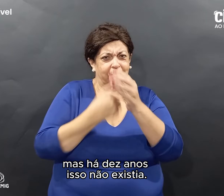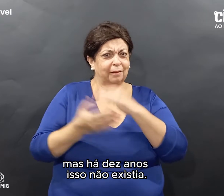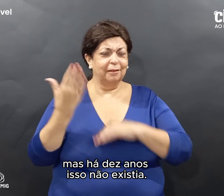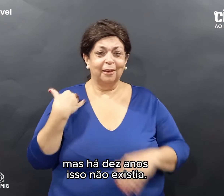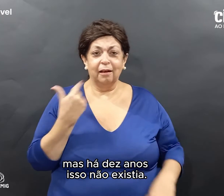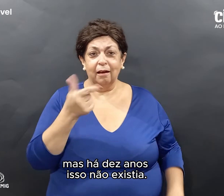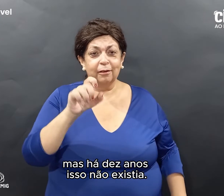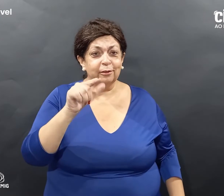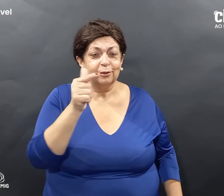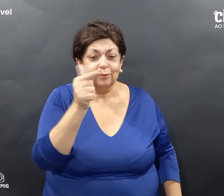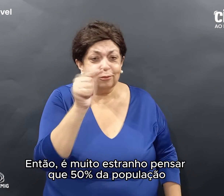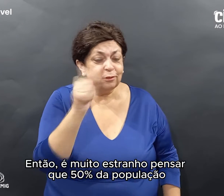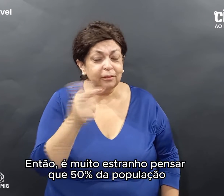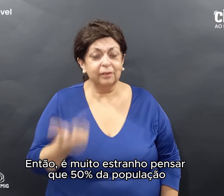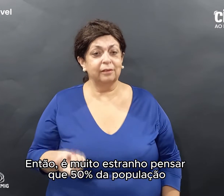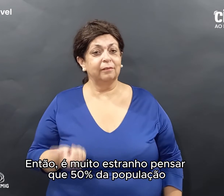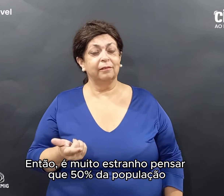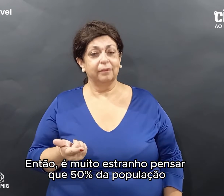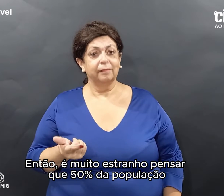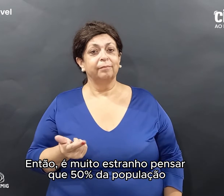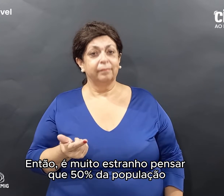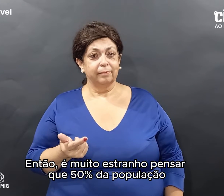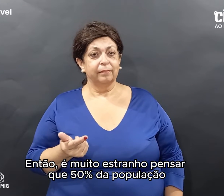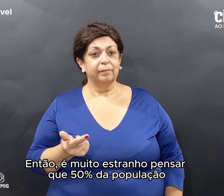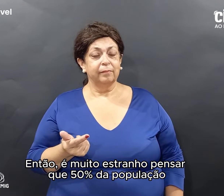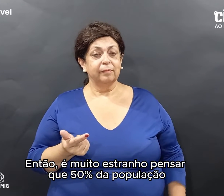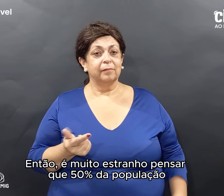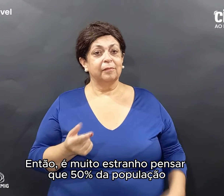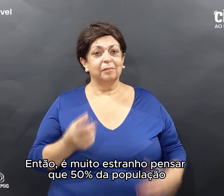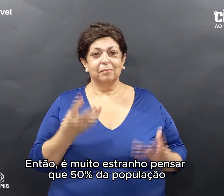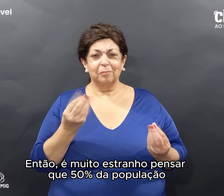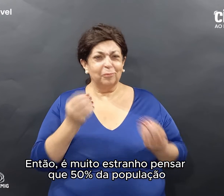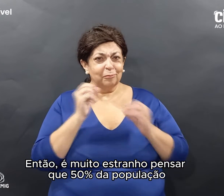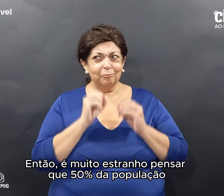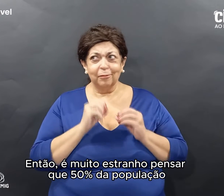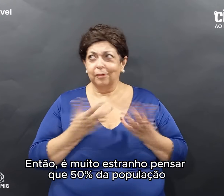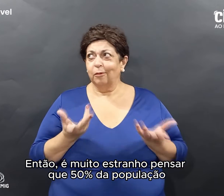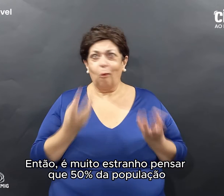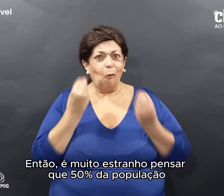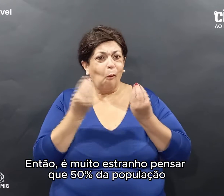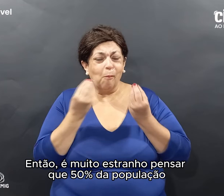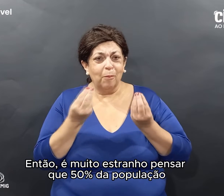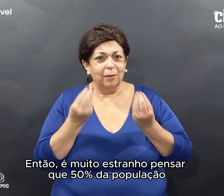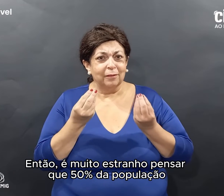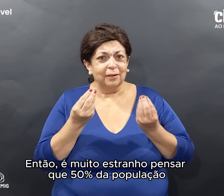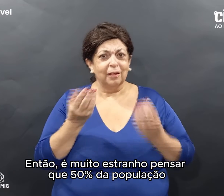não existia. Então, é muito estranho pensar, né, que